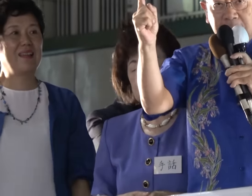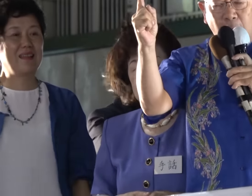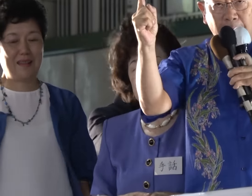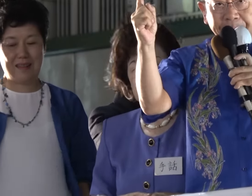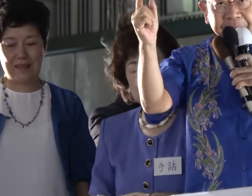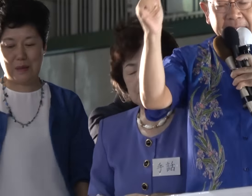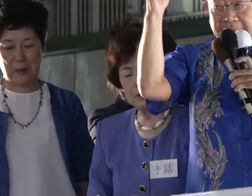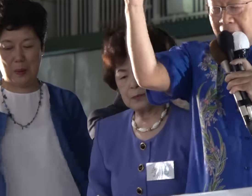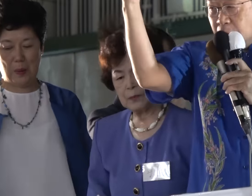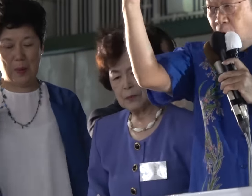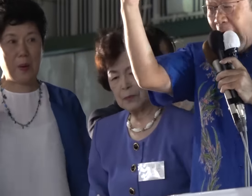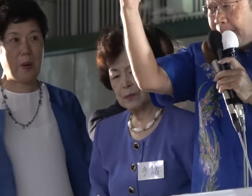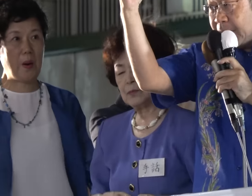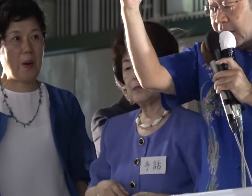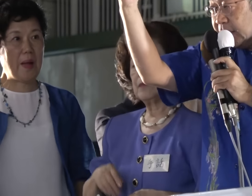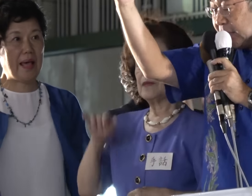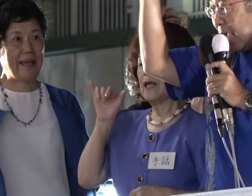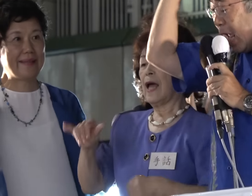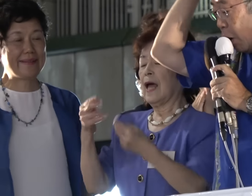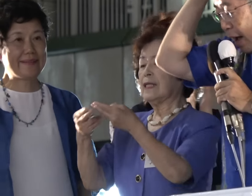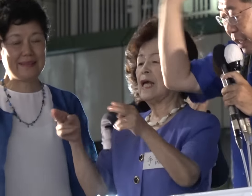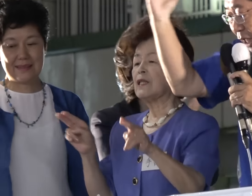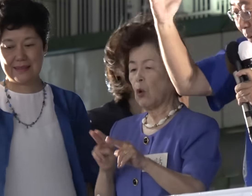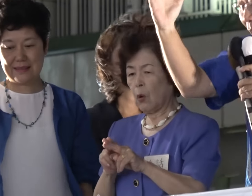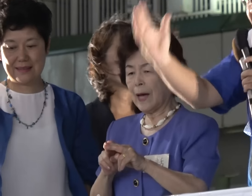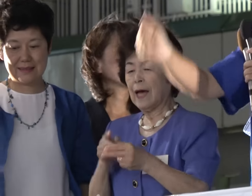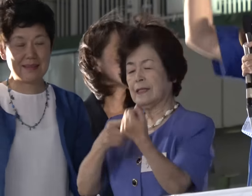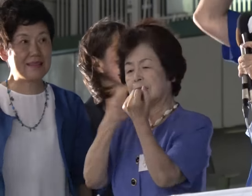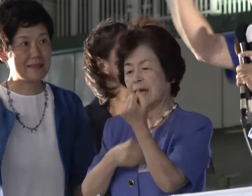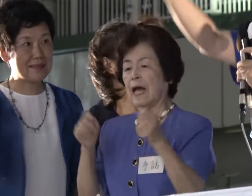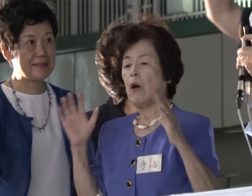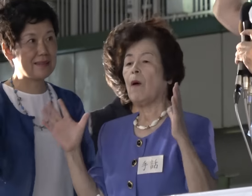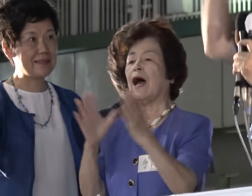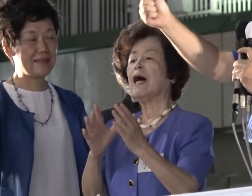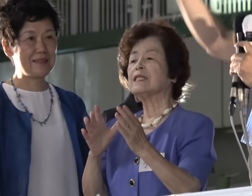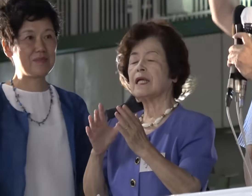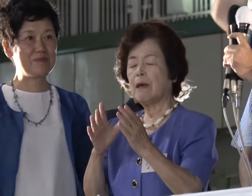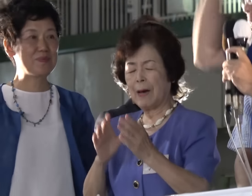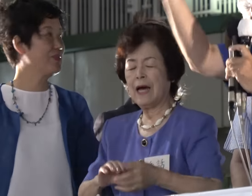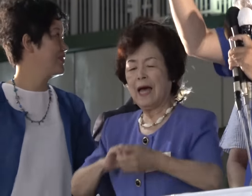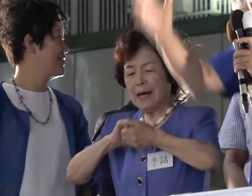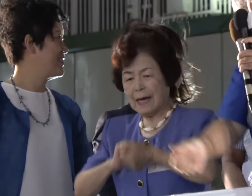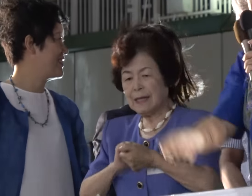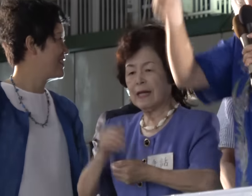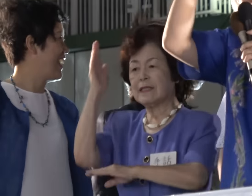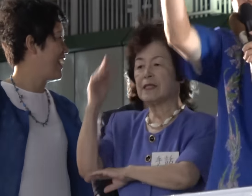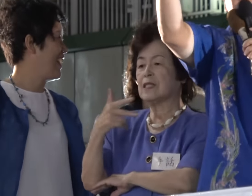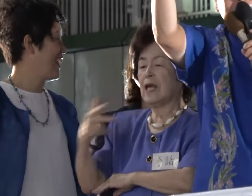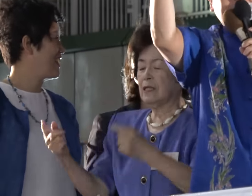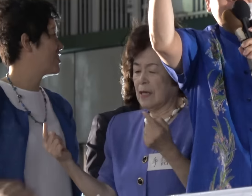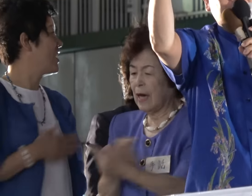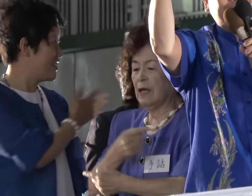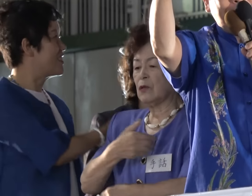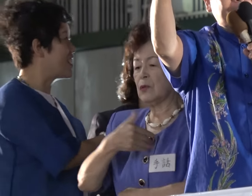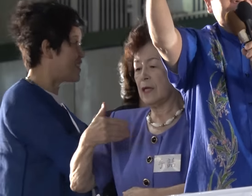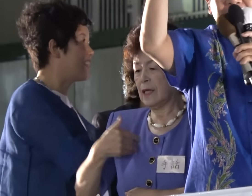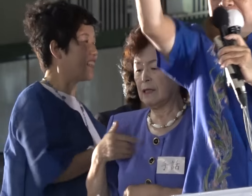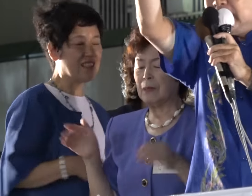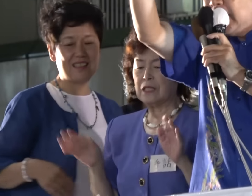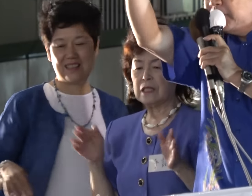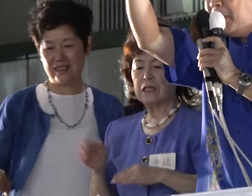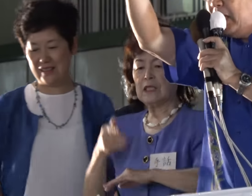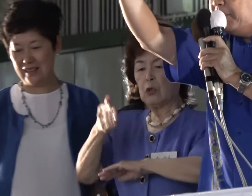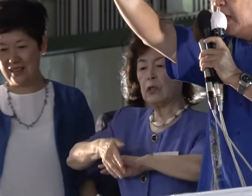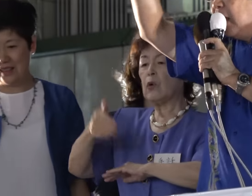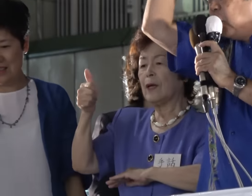市民と野党が力を合わせれば必ず政治は変えられます。堀越俊太郎さん、勝